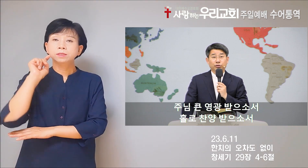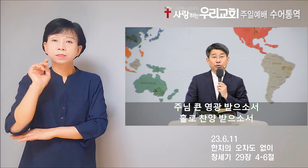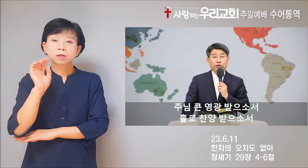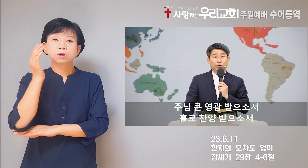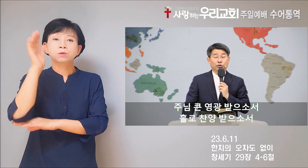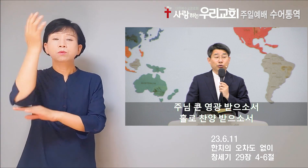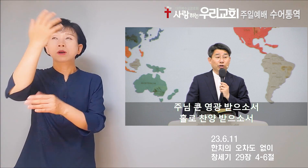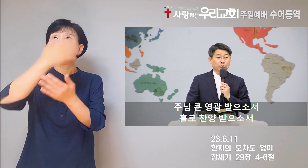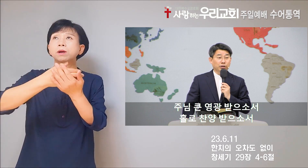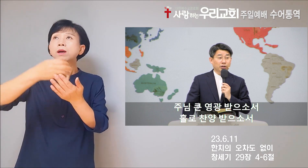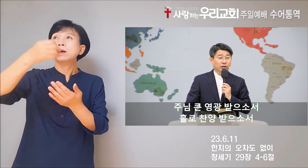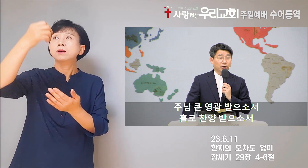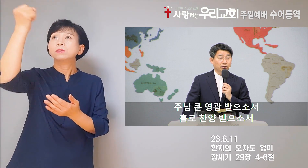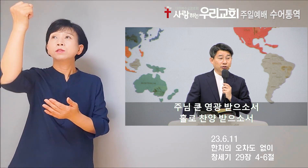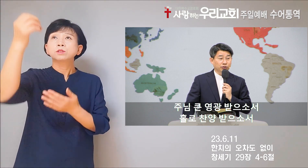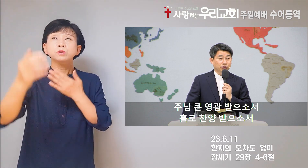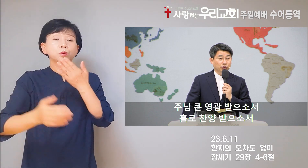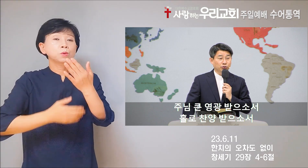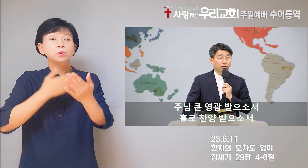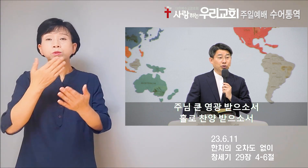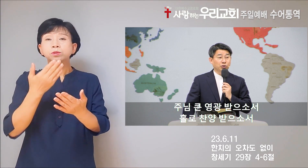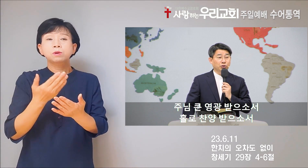주님 큰 영광